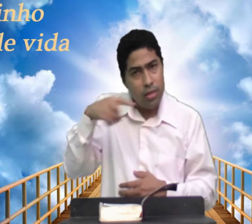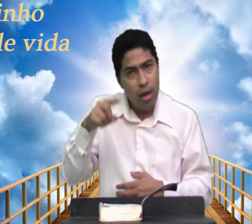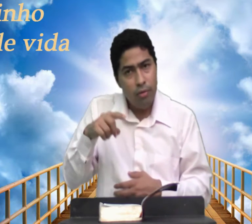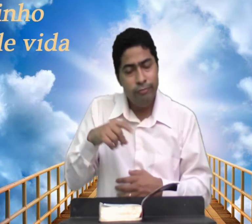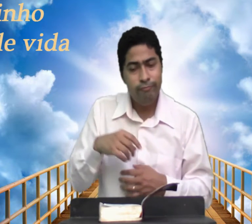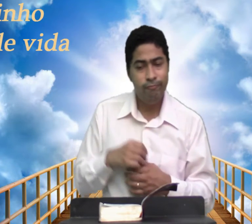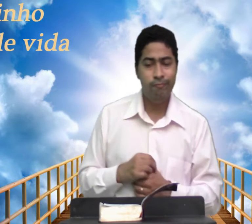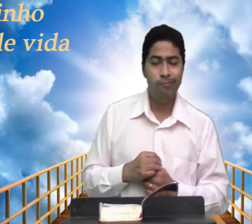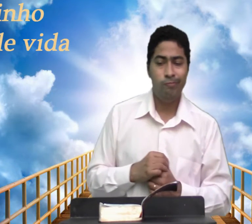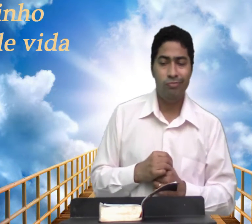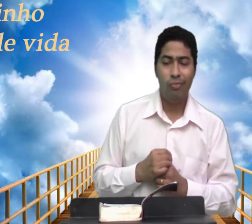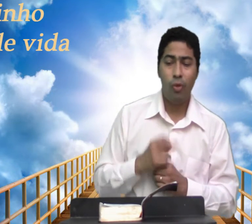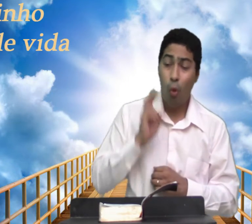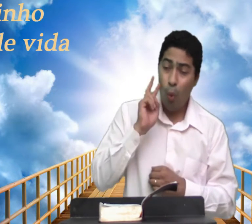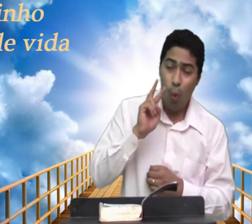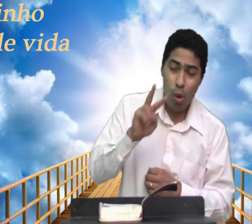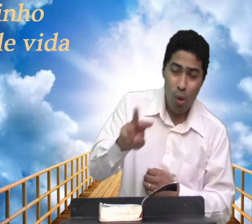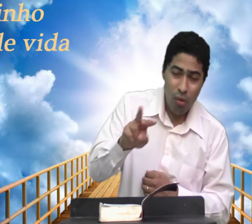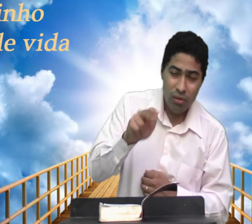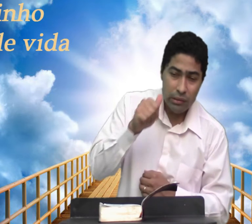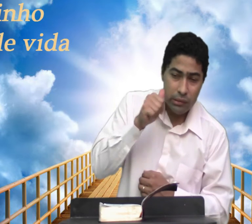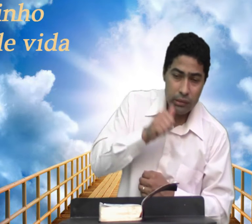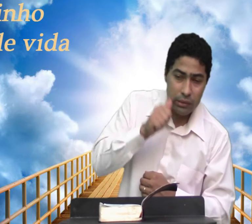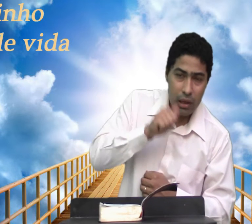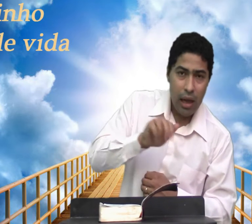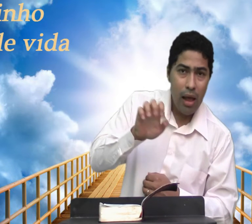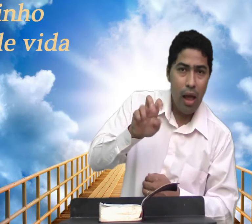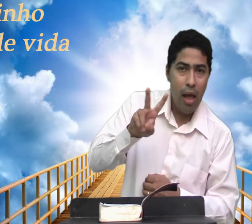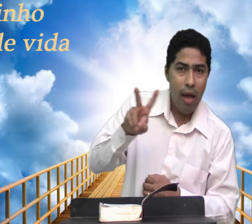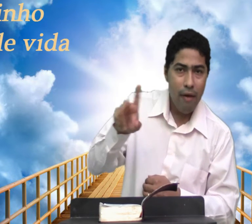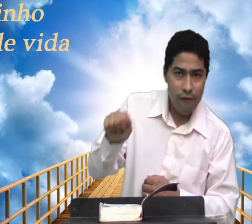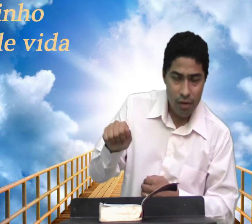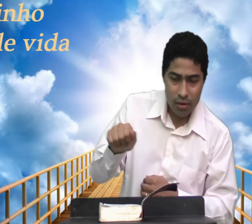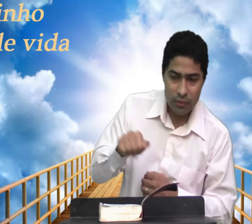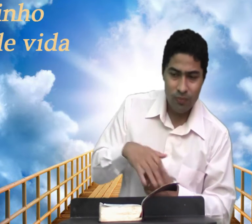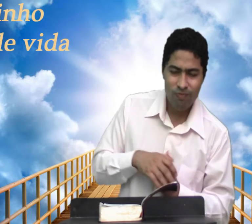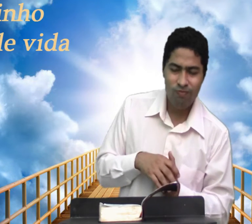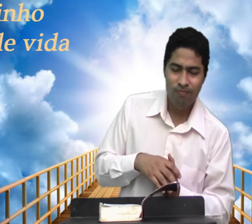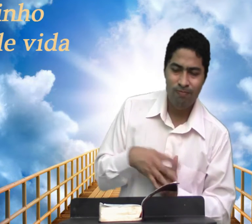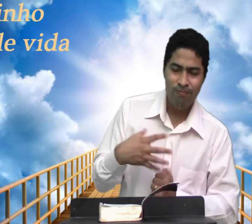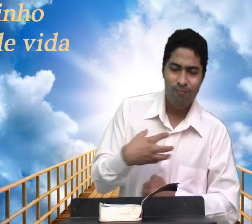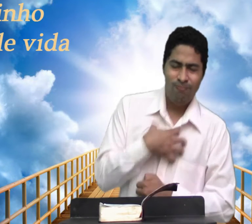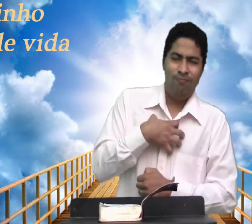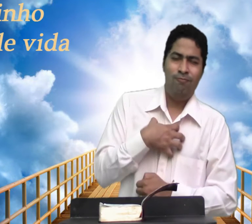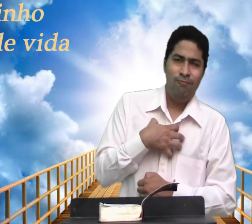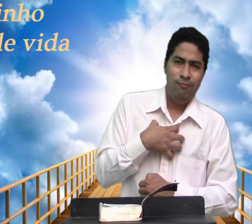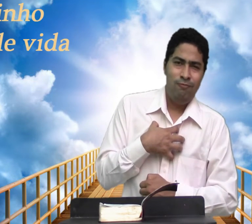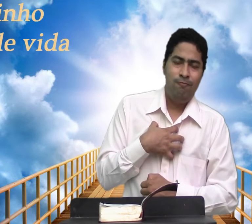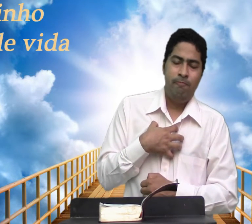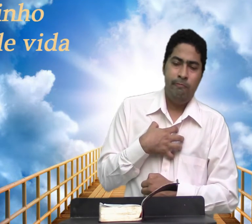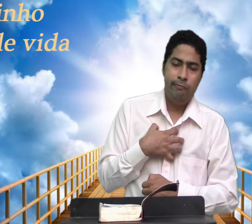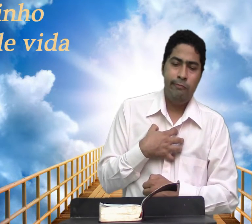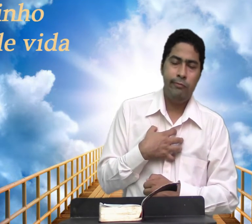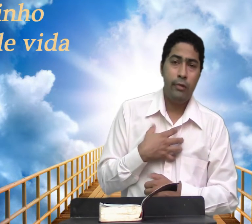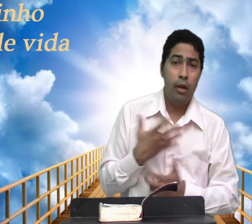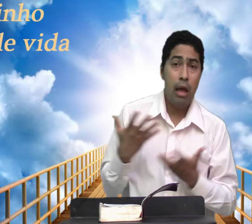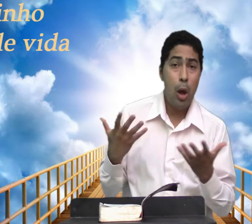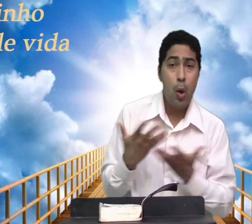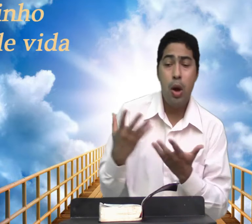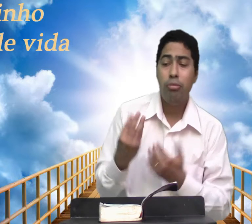lançado todos esses castigos, ele olha para aquela mulher e ele, então, para tentar